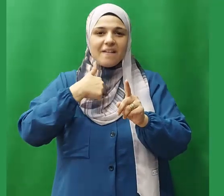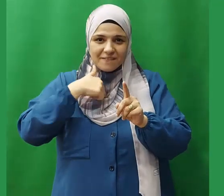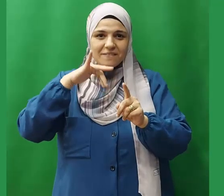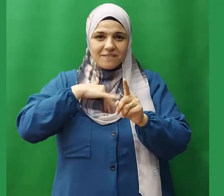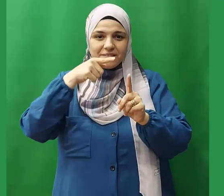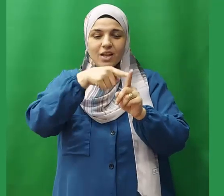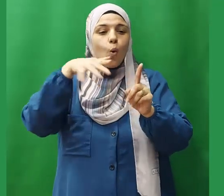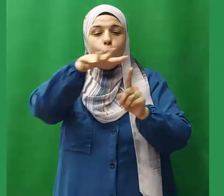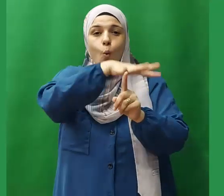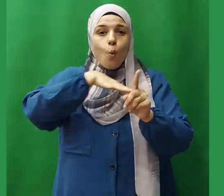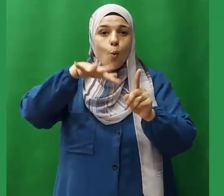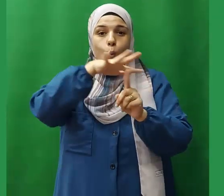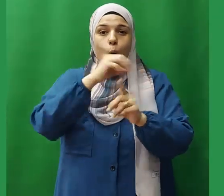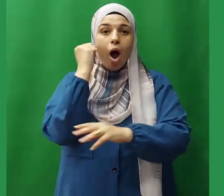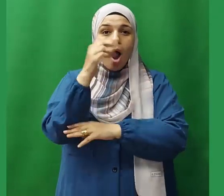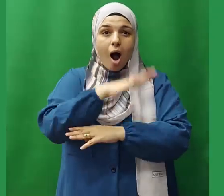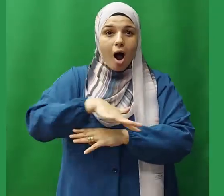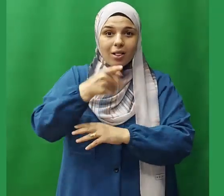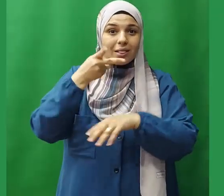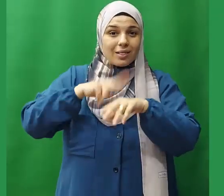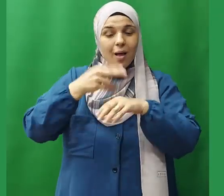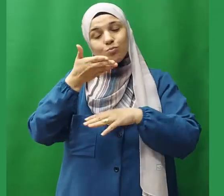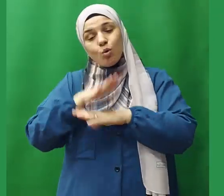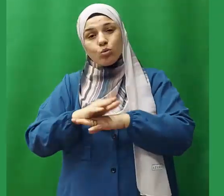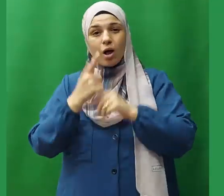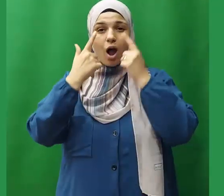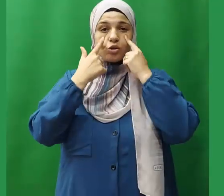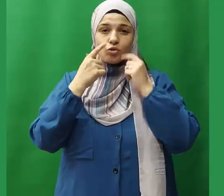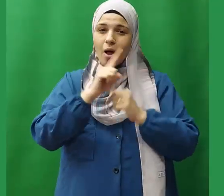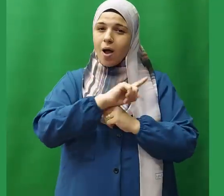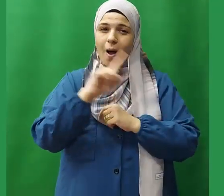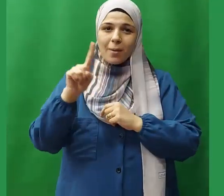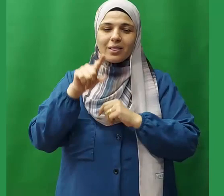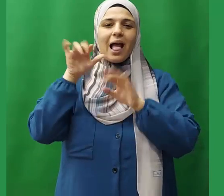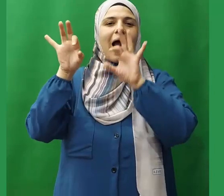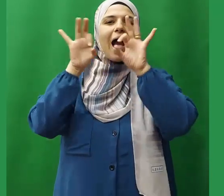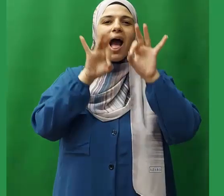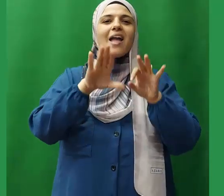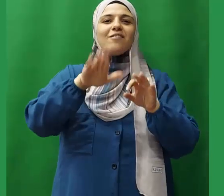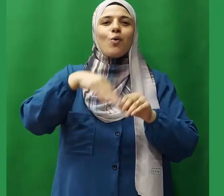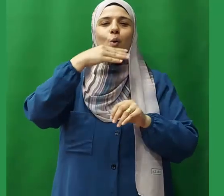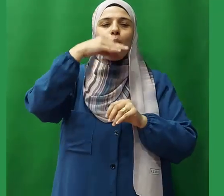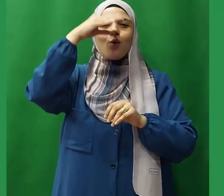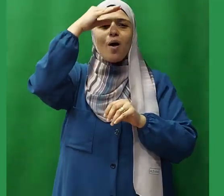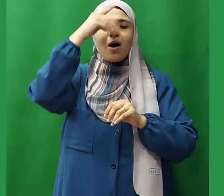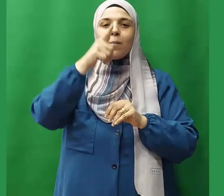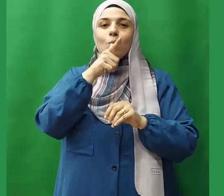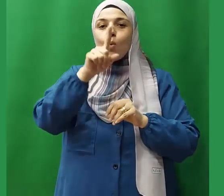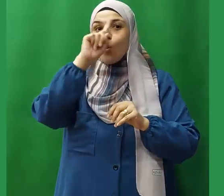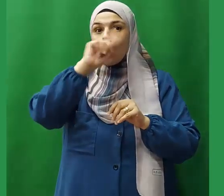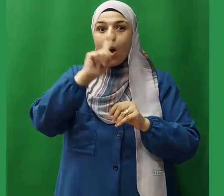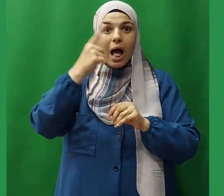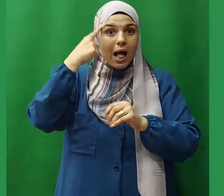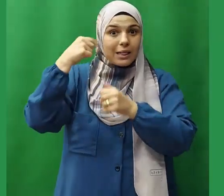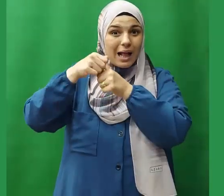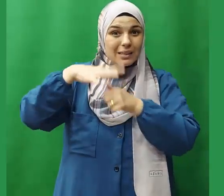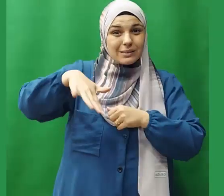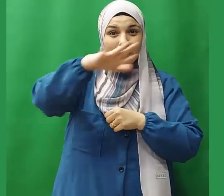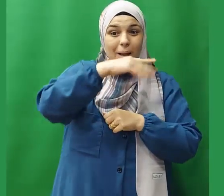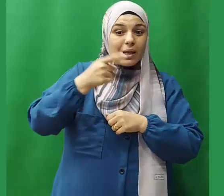مني انهم اليها لا يرجعون قال وانزلت هذه الايه ولا